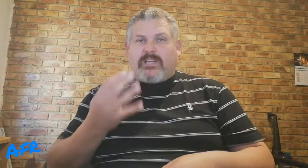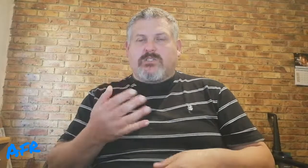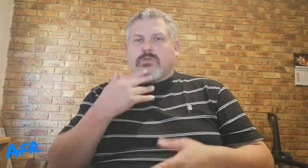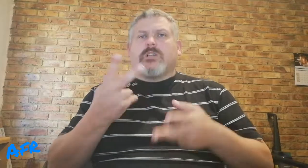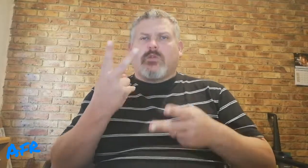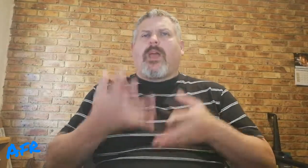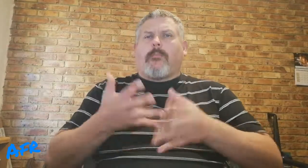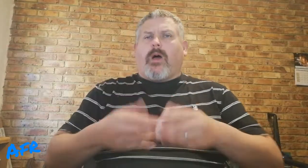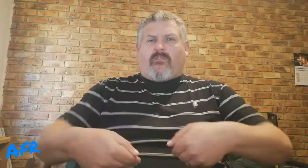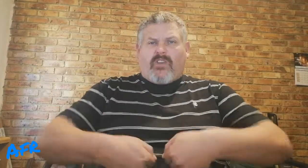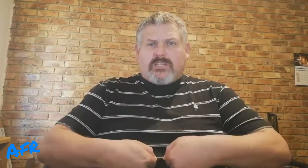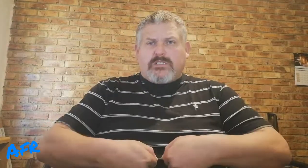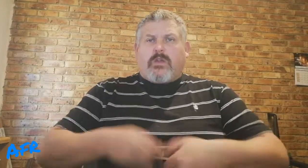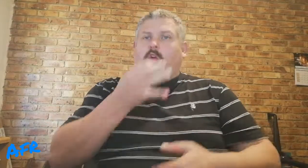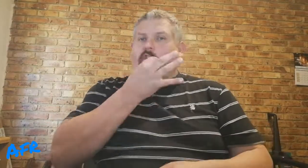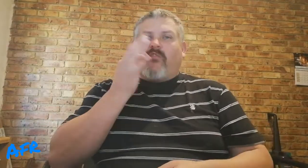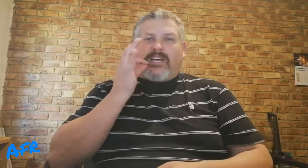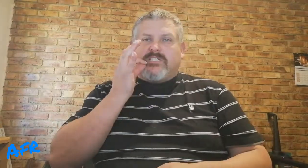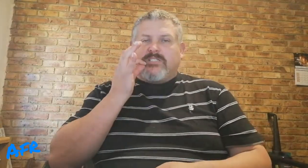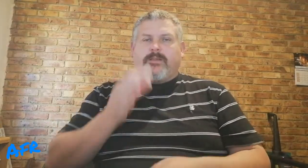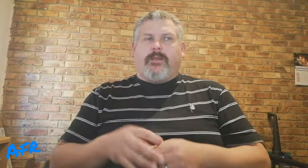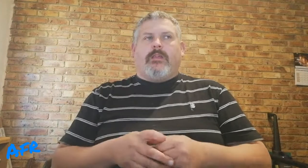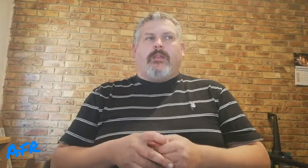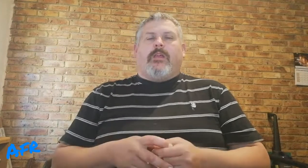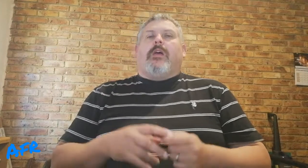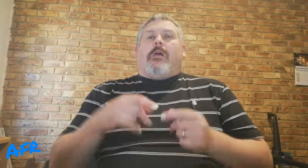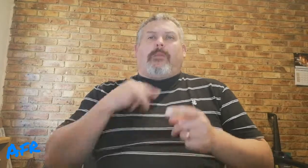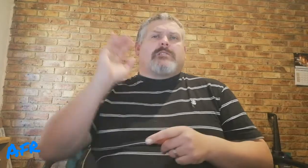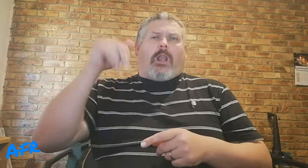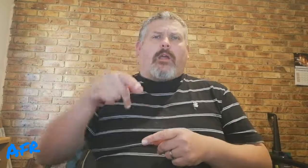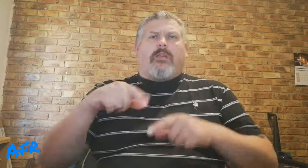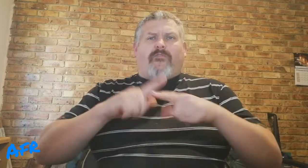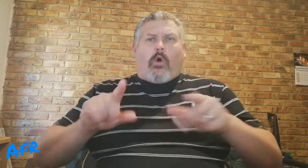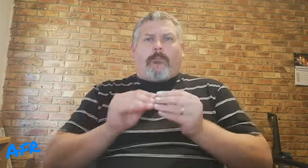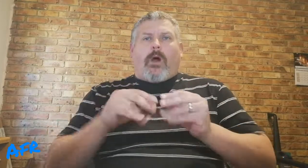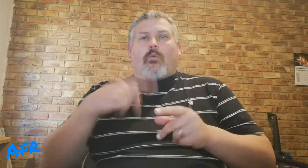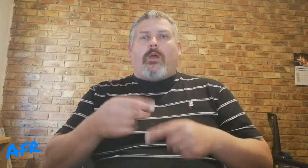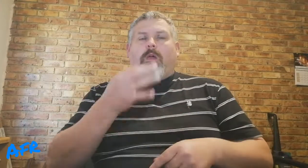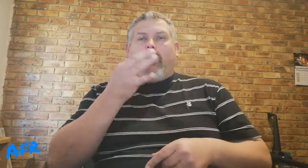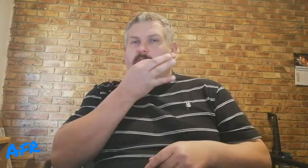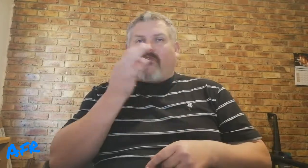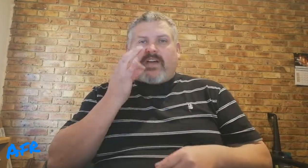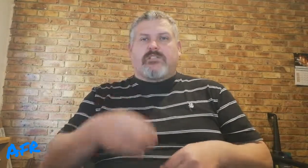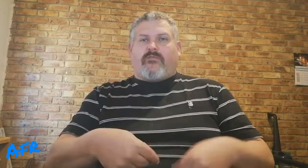pas, so daar is 2 gebare, pas of pas. Ek sal later vlog maak oor pas,